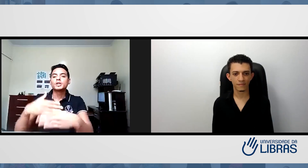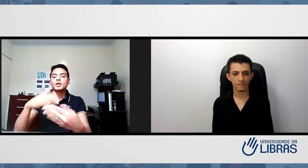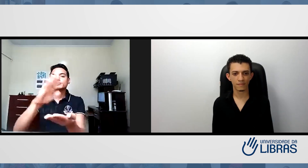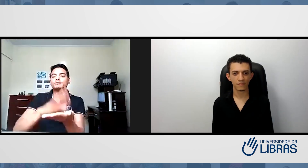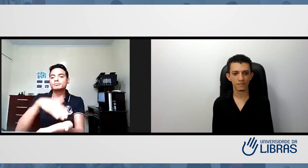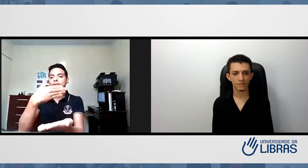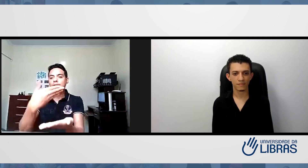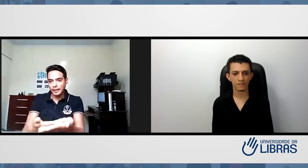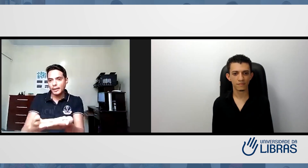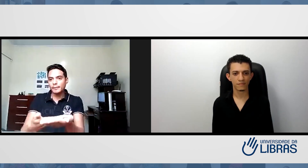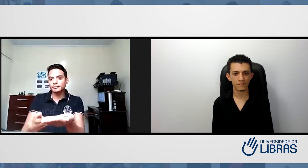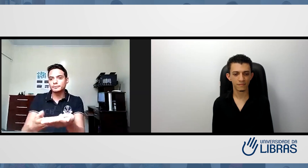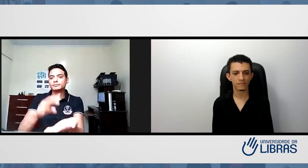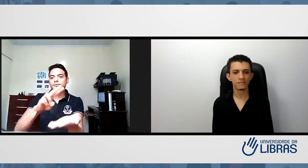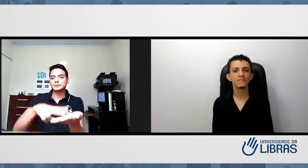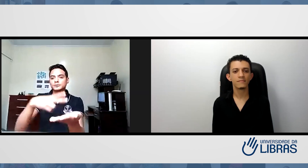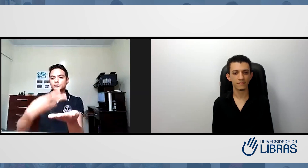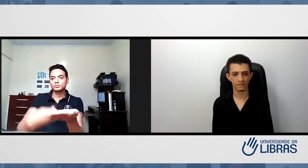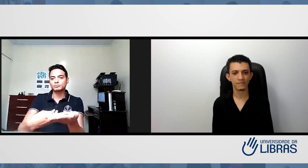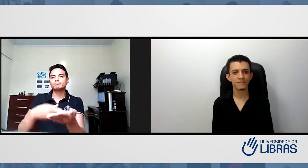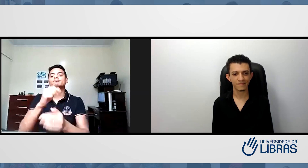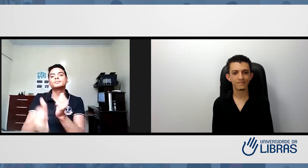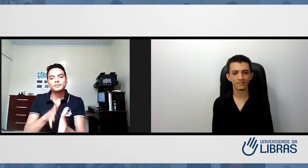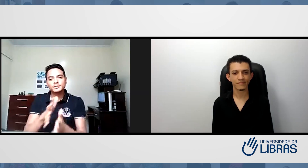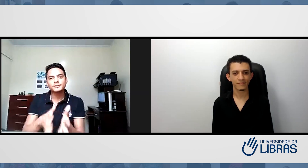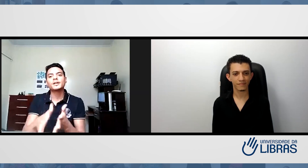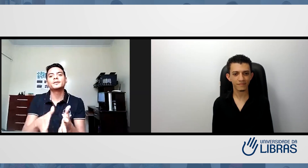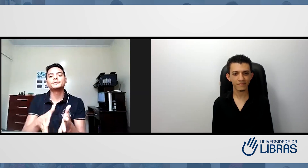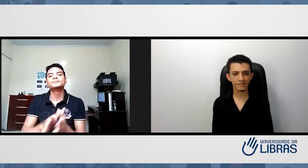Libras, pode atuar como intérprete de Libras. E ele descobriu que